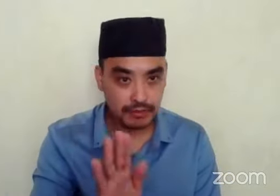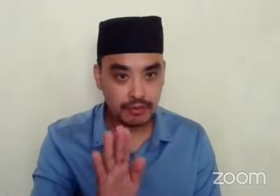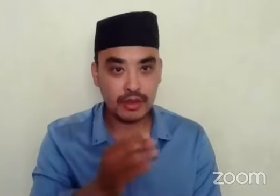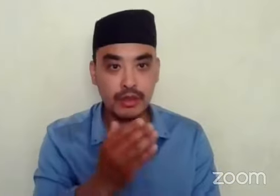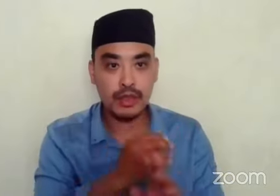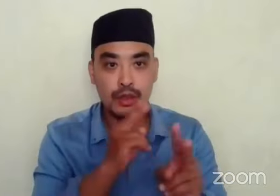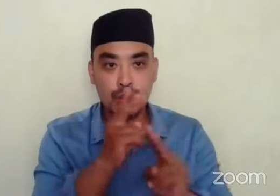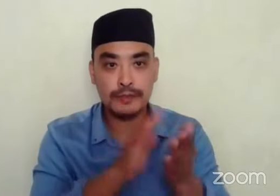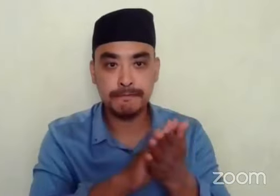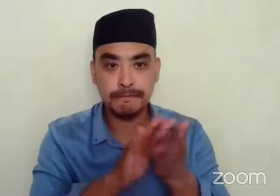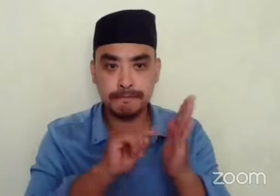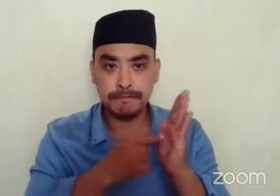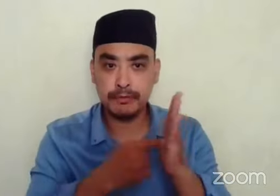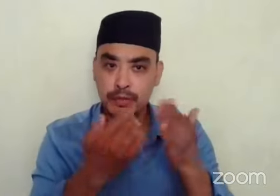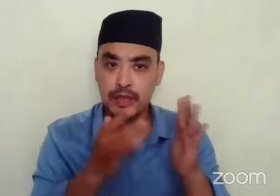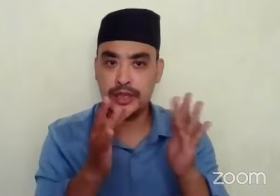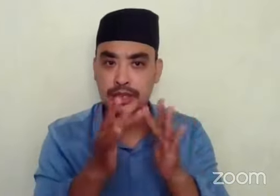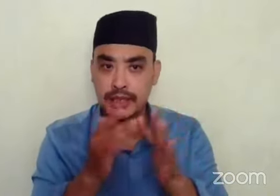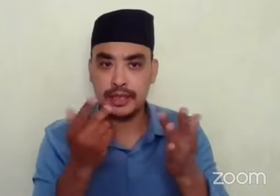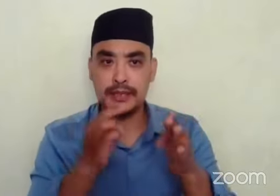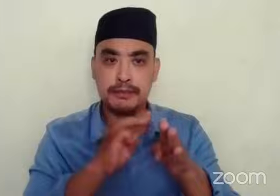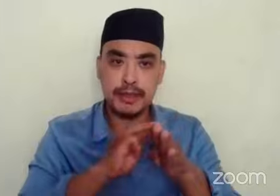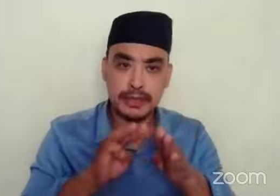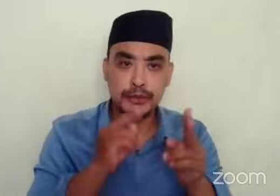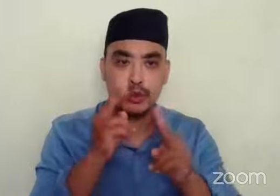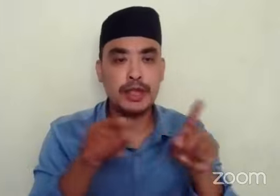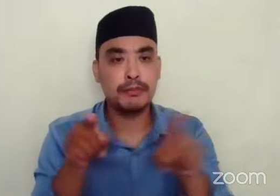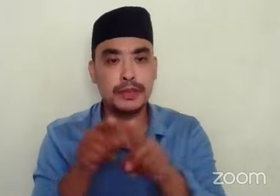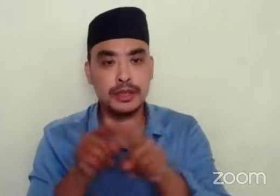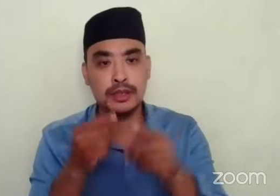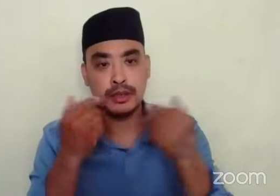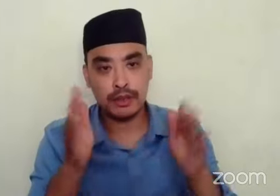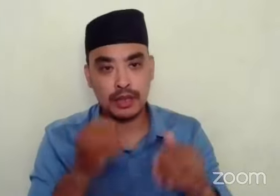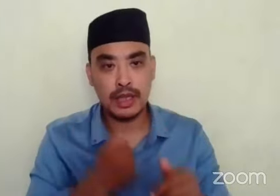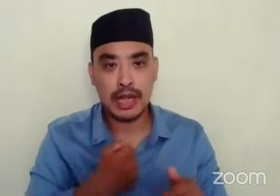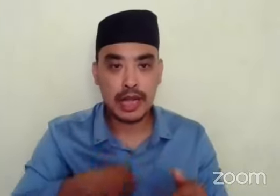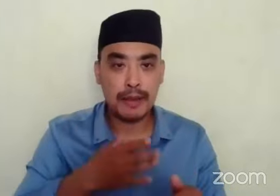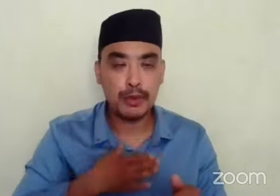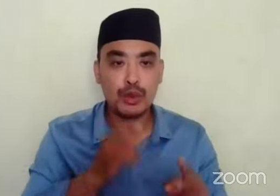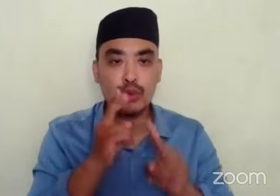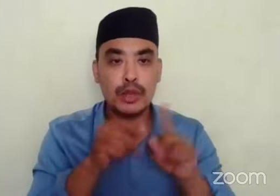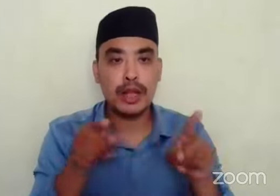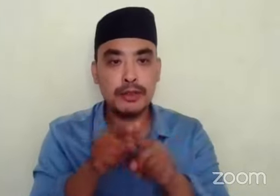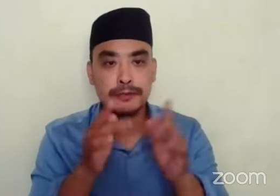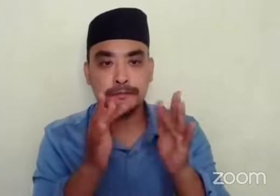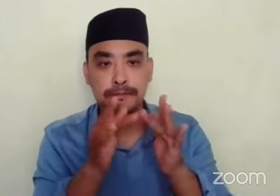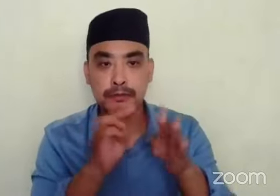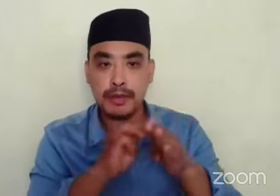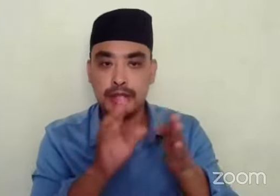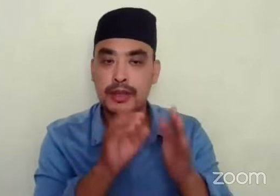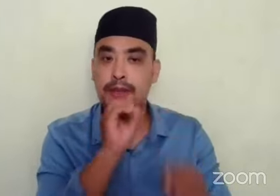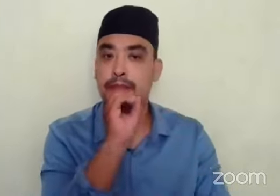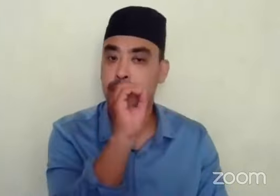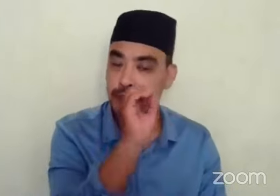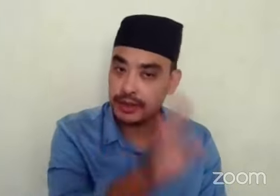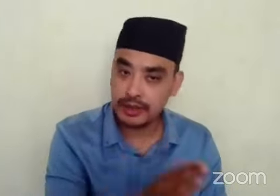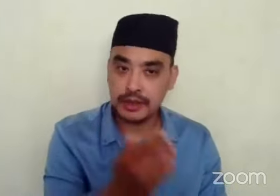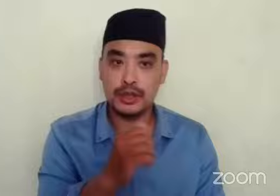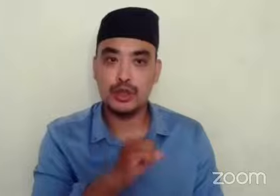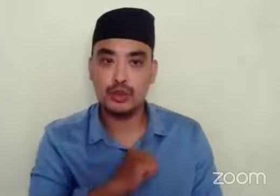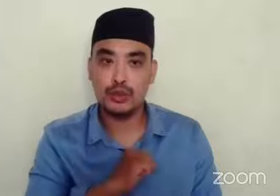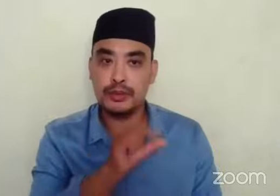कुराहरू आइसकेको छ इन्टरनेट इमेलका इन्टरनेटहरूमा चाहिँ हाम्रा कुराहरू पनि अभिव्यक्ति गर्ने होइन, जस्तै